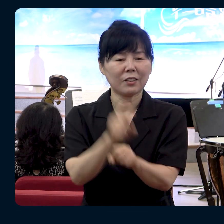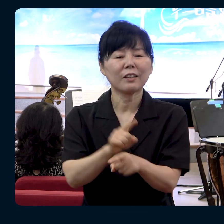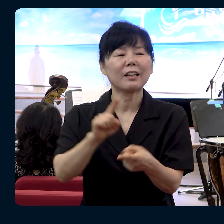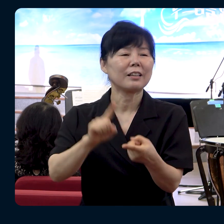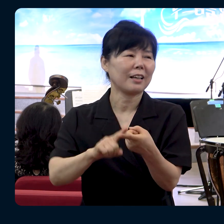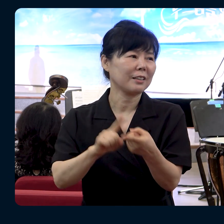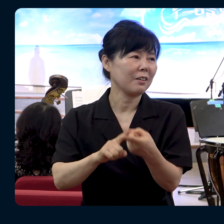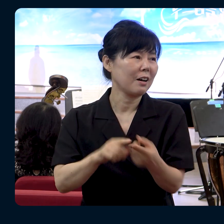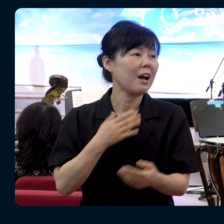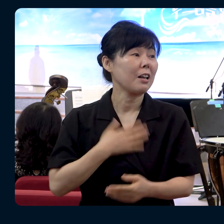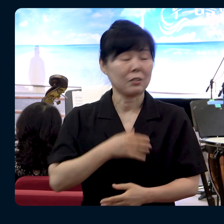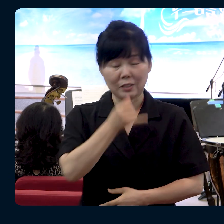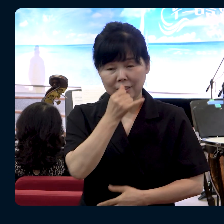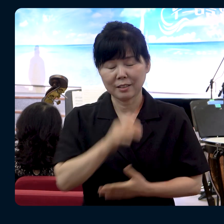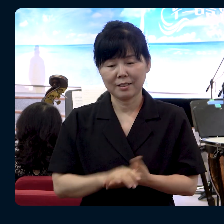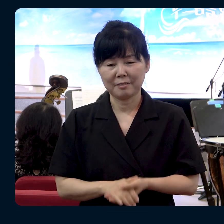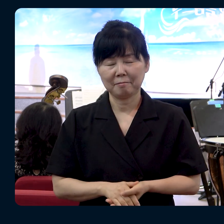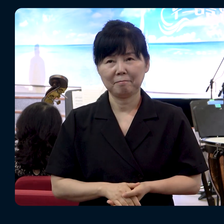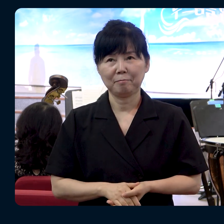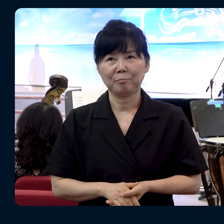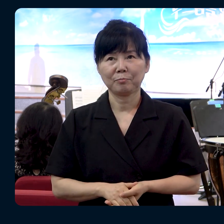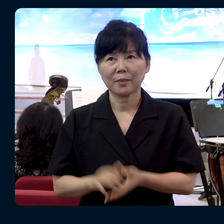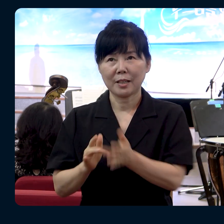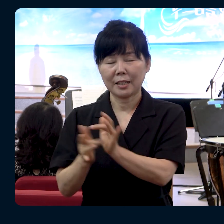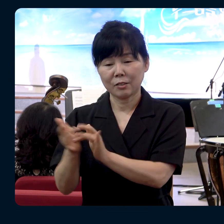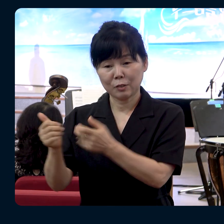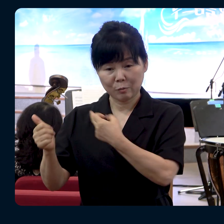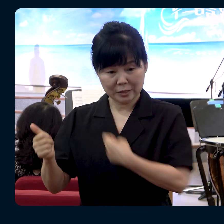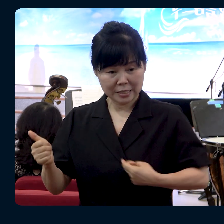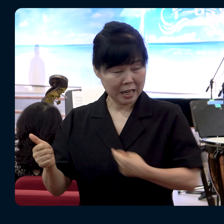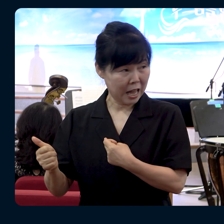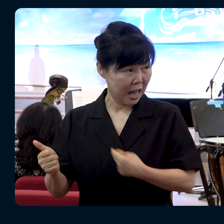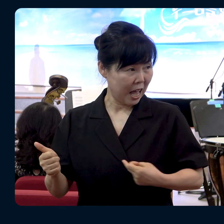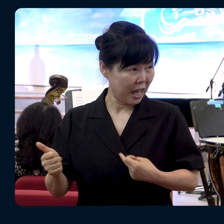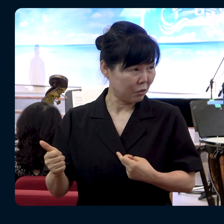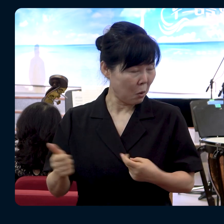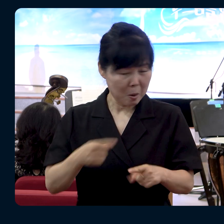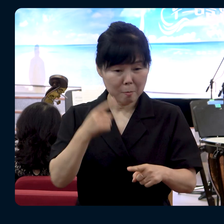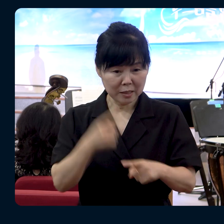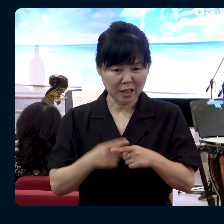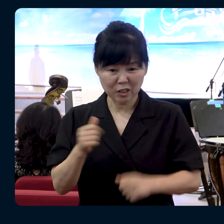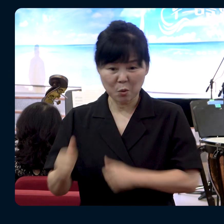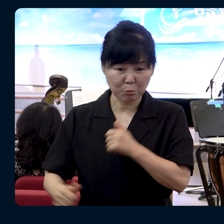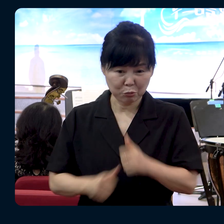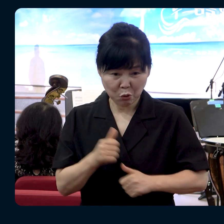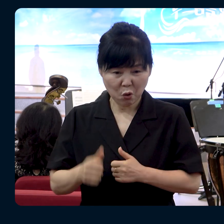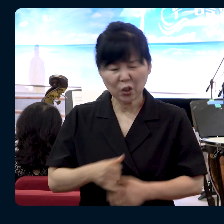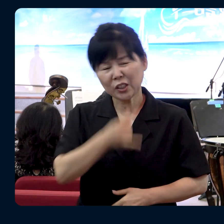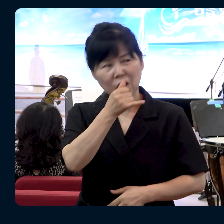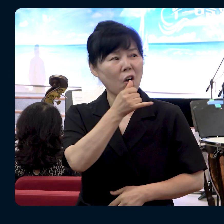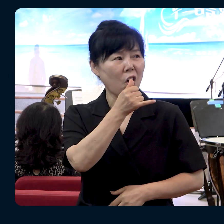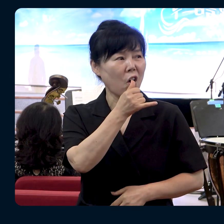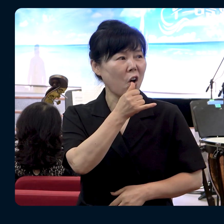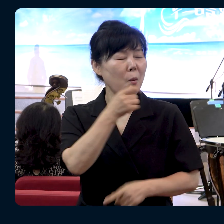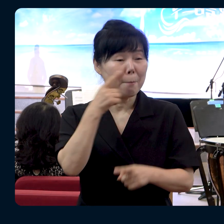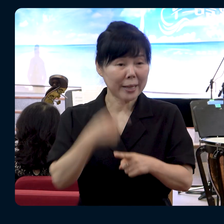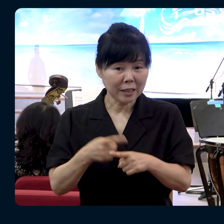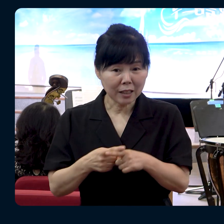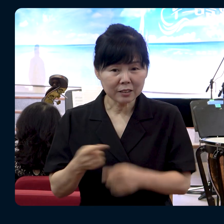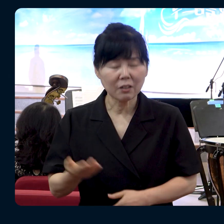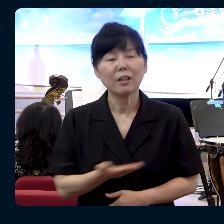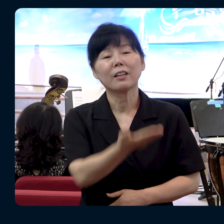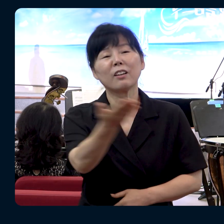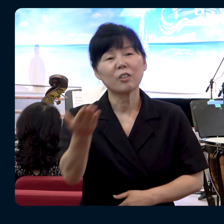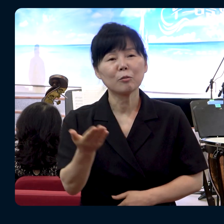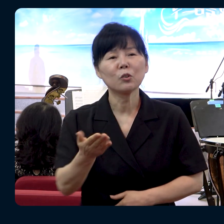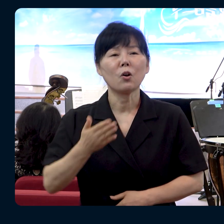성격을 가지고 있었던 겁니다. 예수님의 제자들도 이렇게 분노를 막 표출하고 하는데, 여러분들도 저도